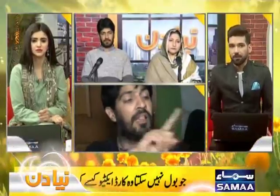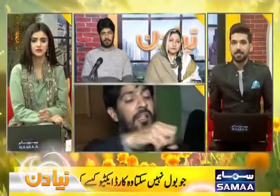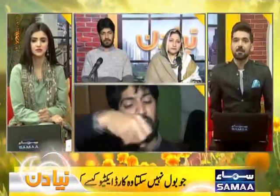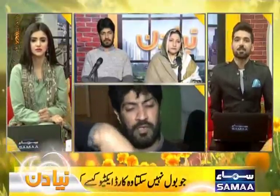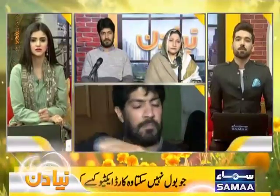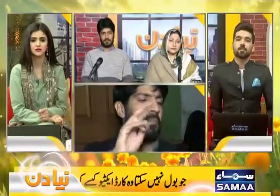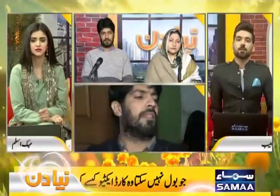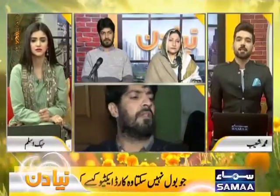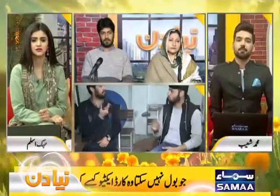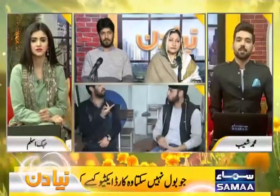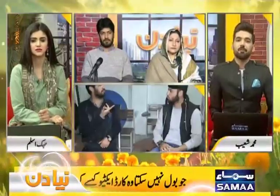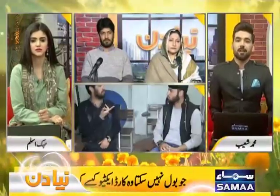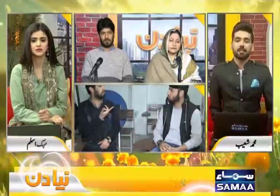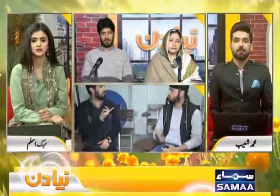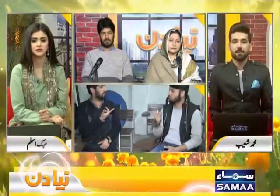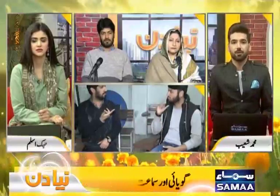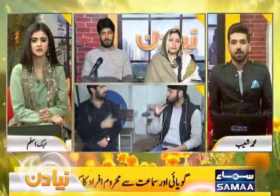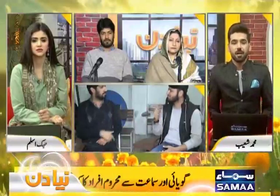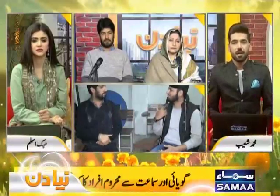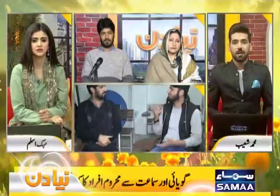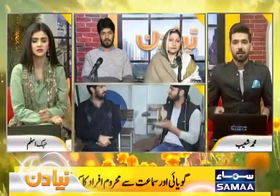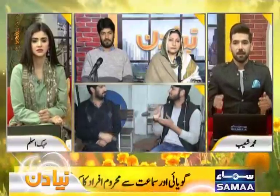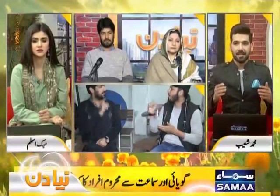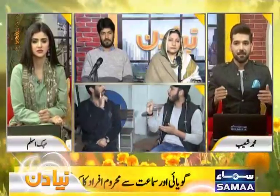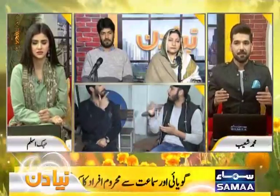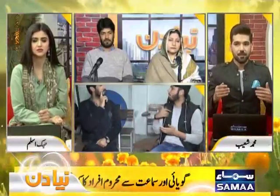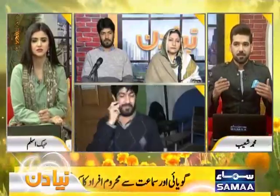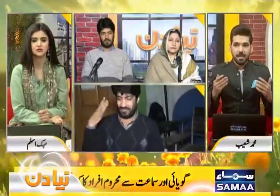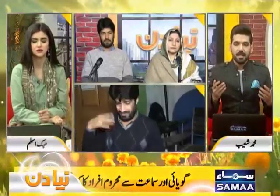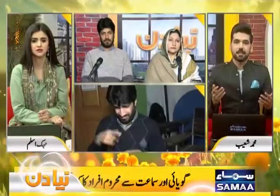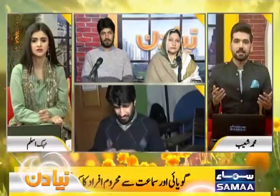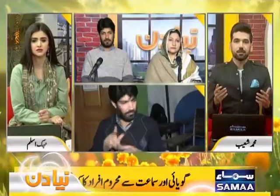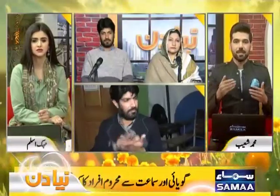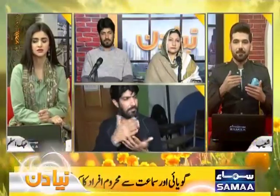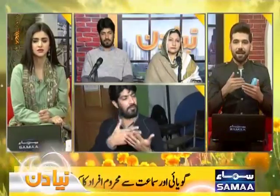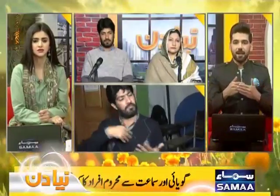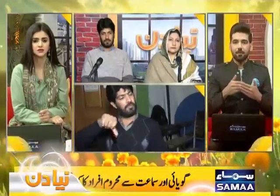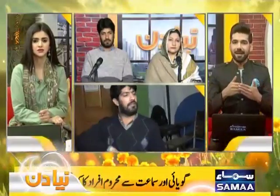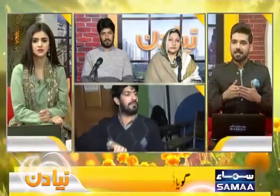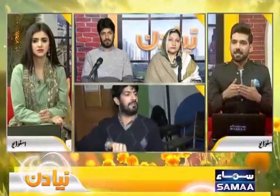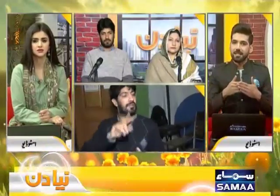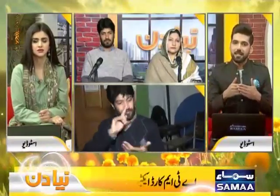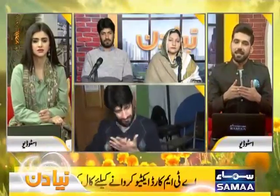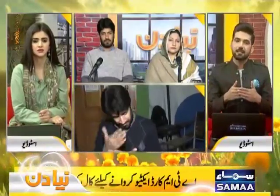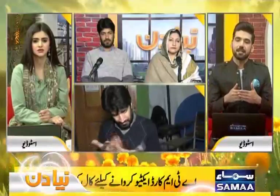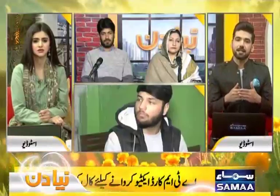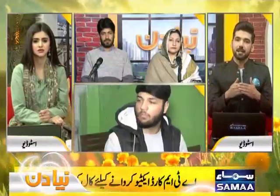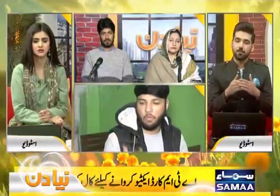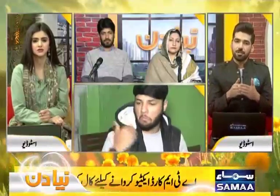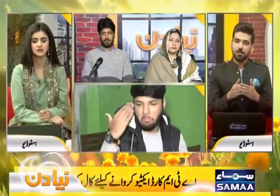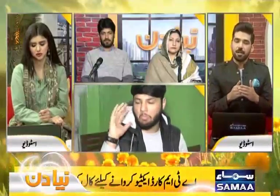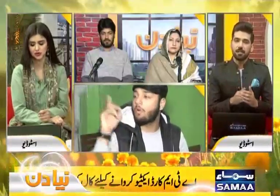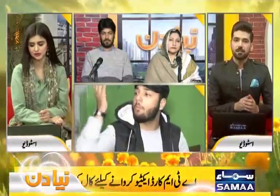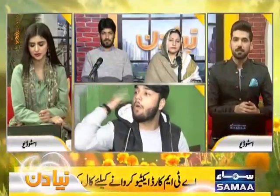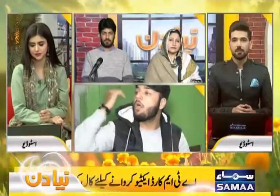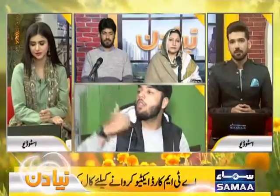मसला है, कुव्वते समात और कुव्वते गोयाई से महरूम अफराद फिर तो एटीएम यूज़ नहीं कर सकते, तो फिर ये बैंक अकाउंट मैनेज कैसे करते हैं? इनके लिए